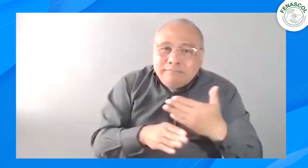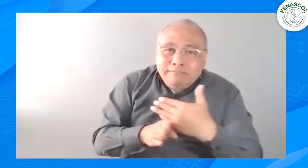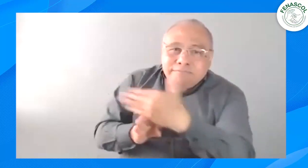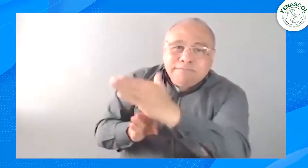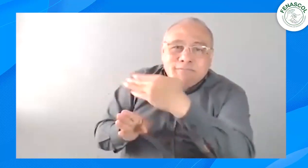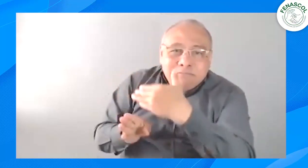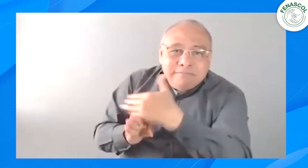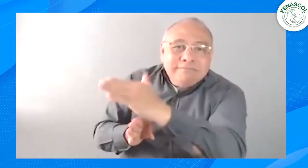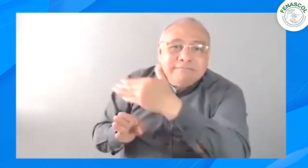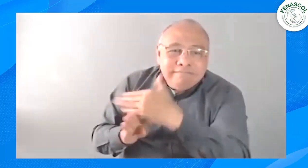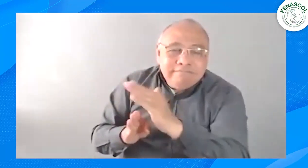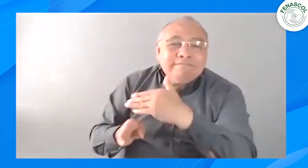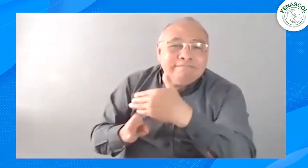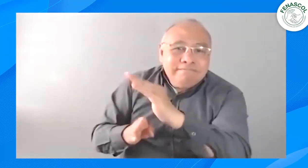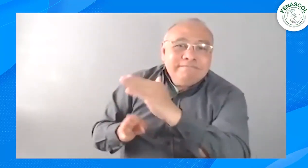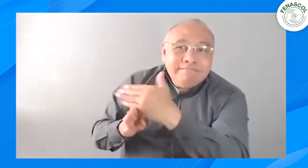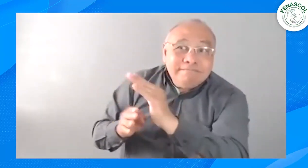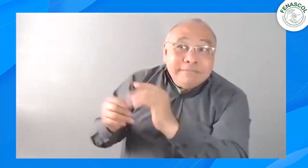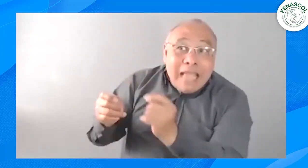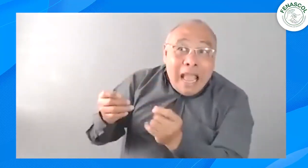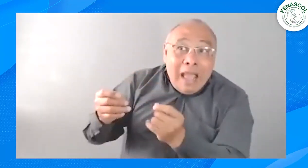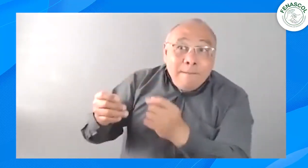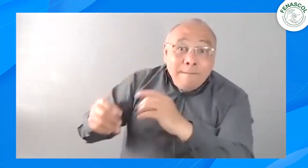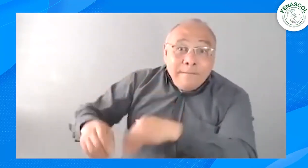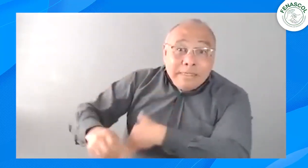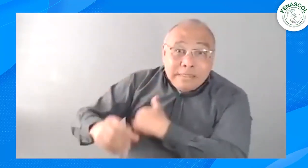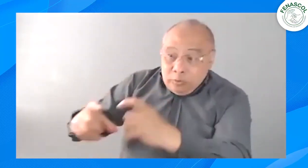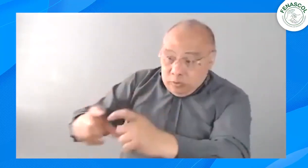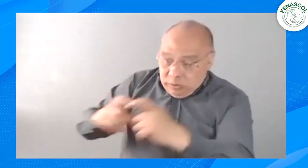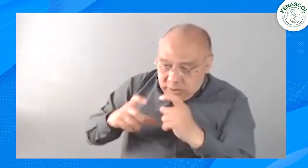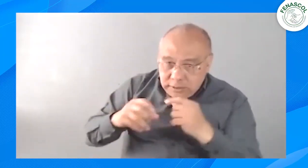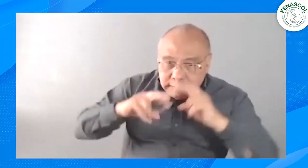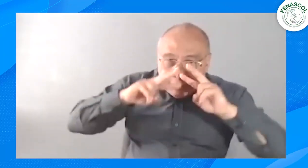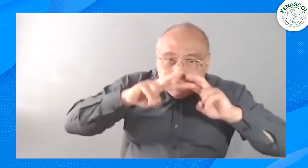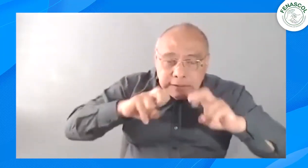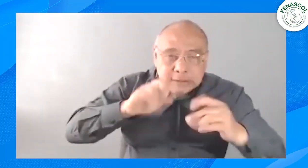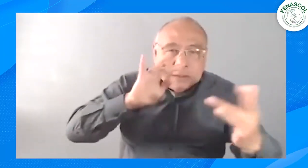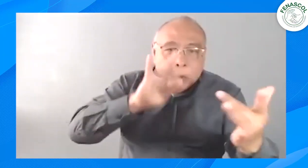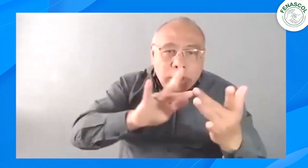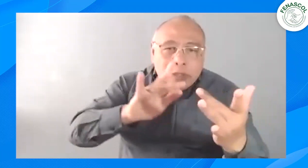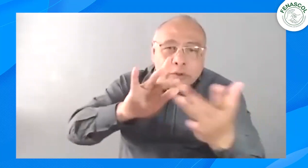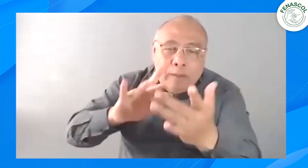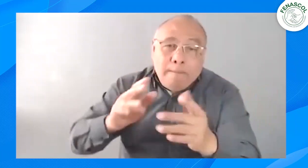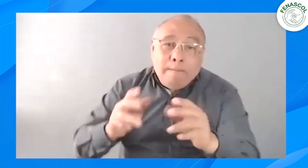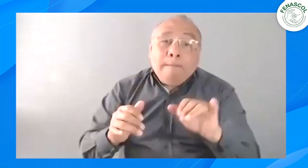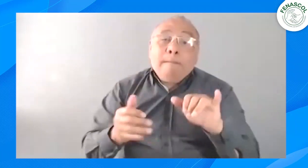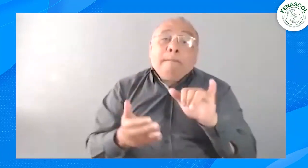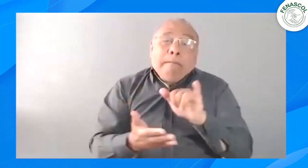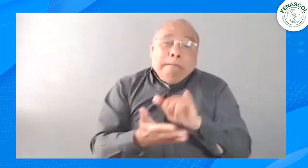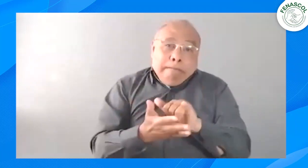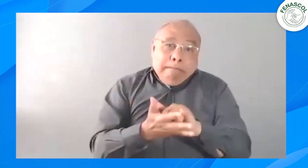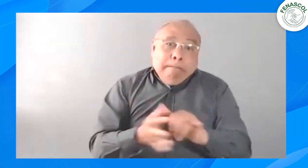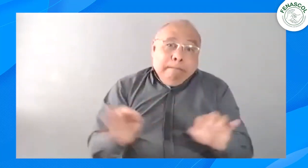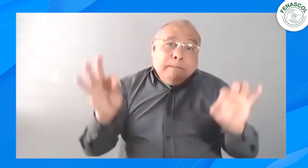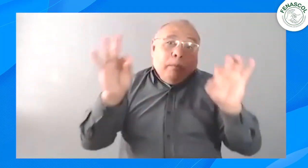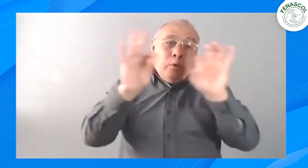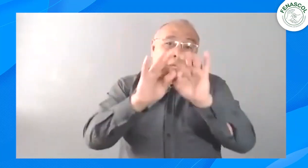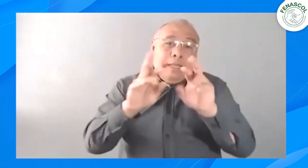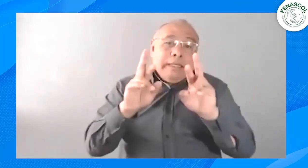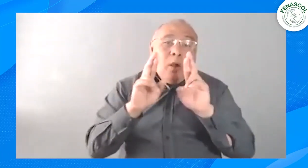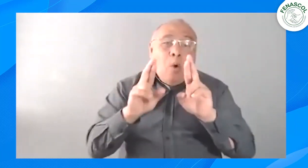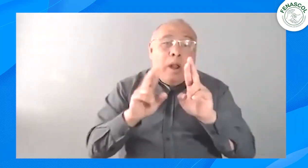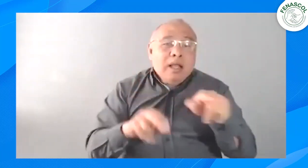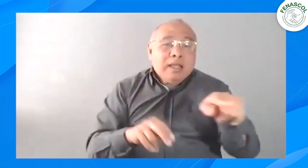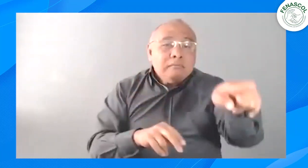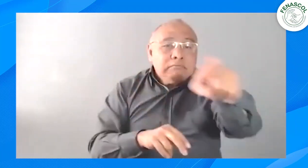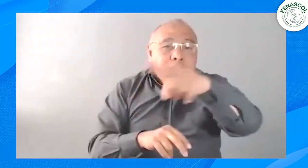es algo que no se va a hacer pues tan rápido porque necesitamos llenar esta base de datos irla